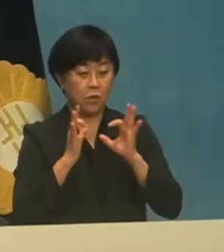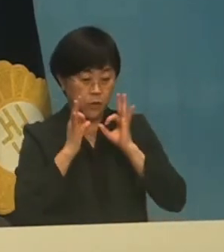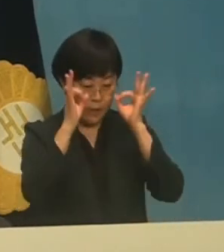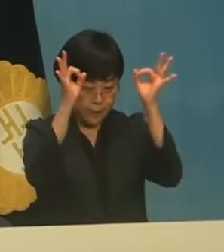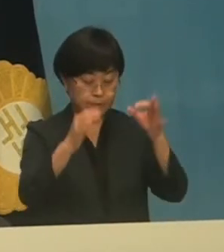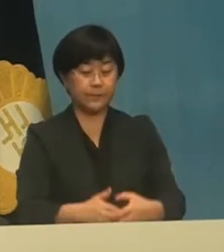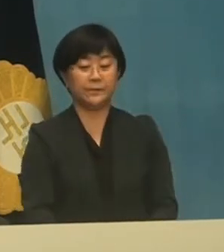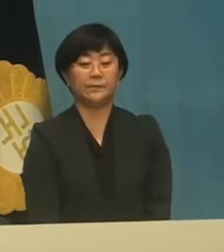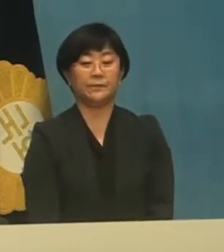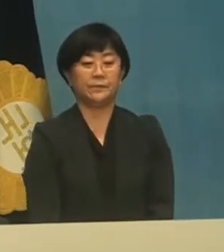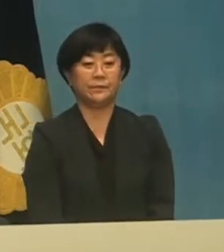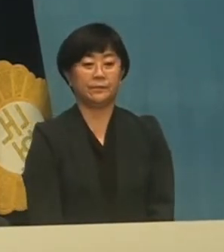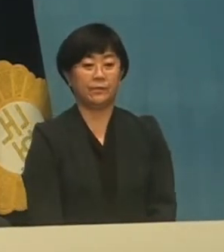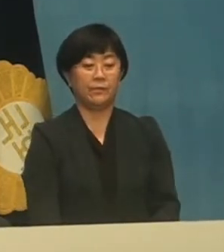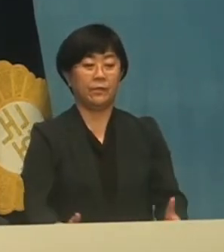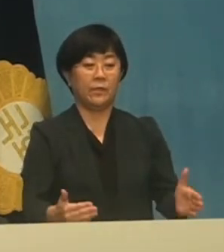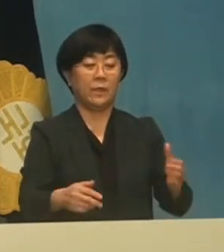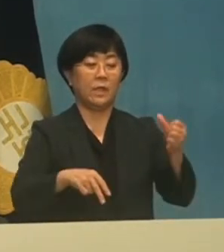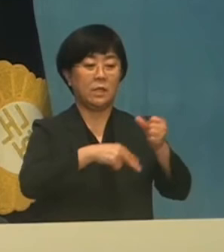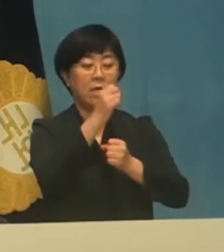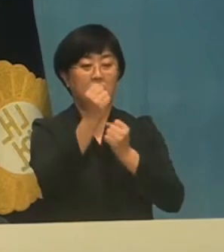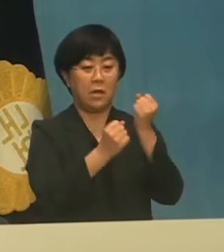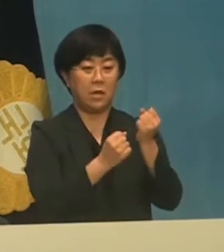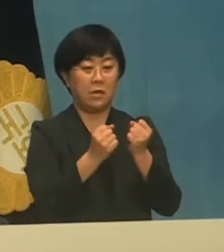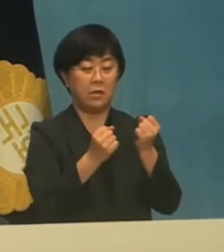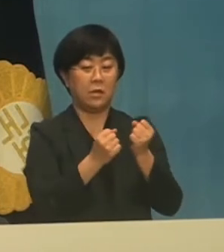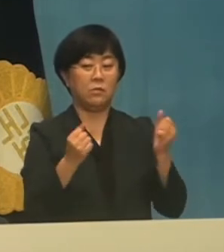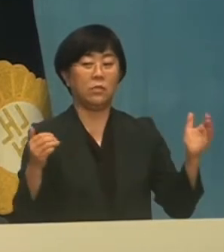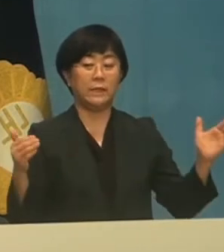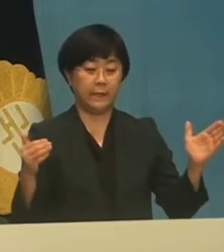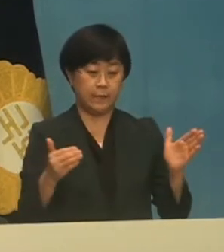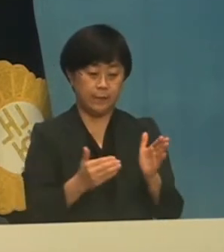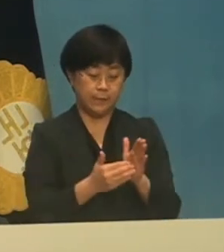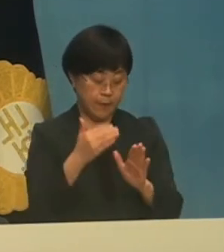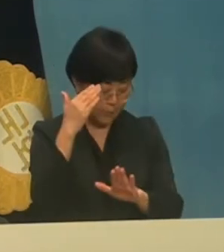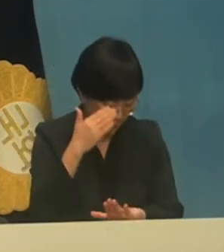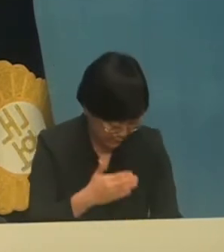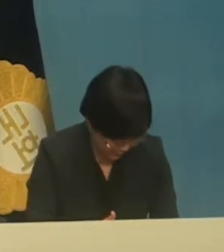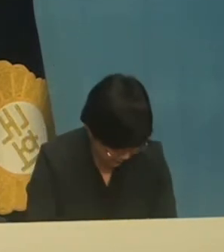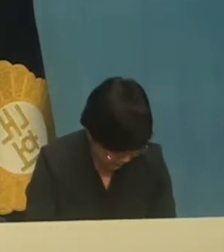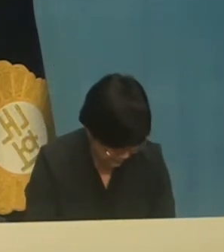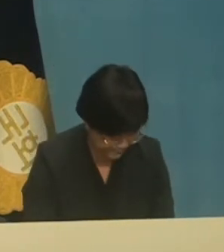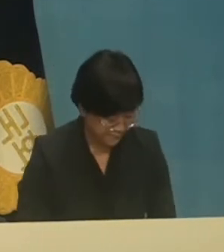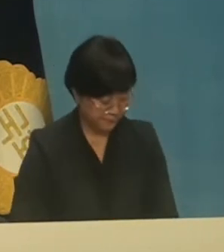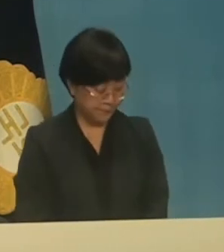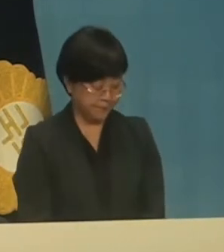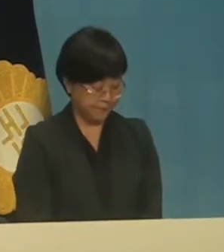노력하겠습니다. 이상으로 기자회견을 모두 마치겠습니다. 감사합니다.